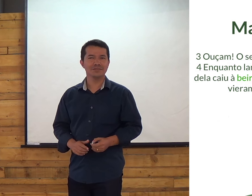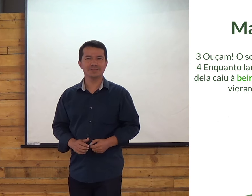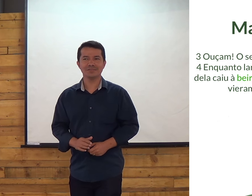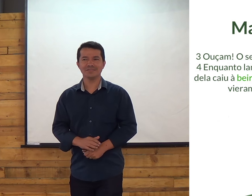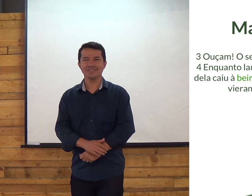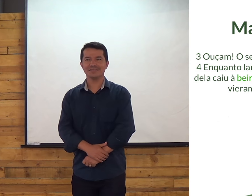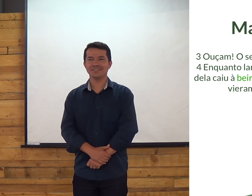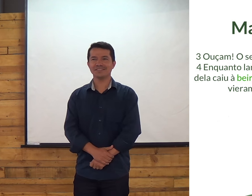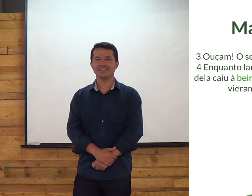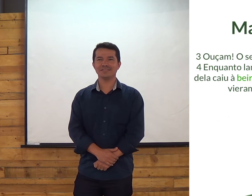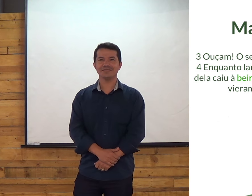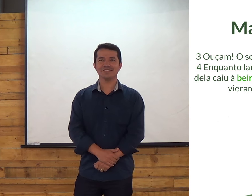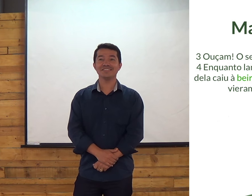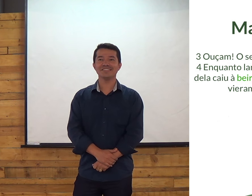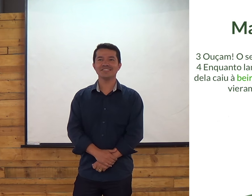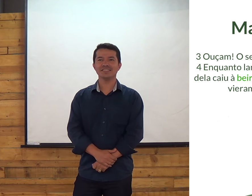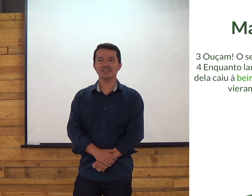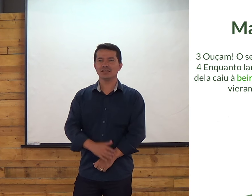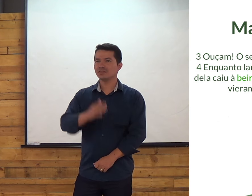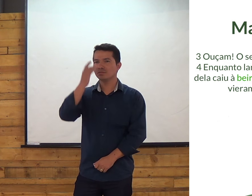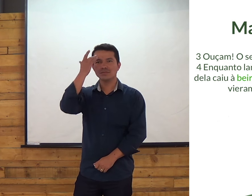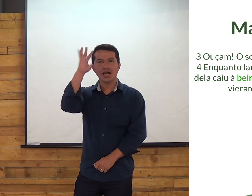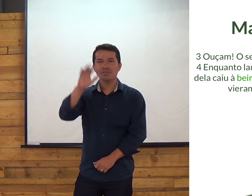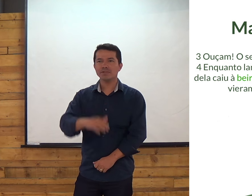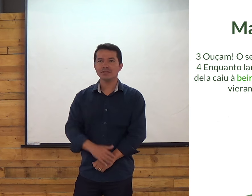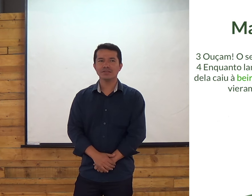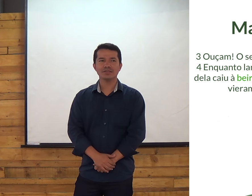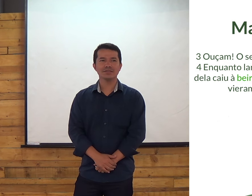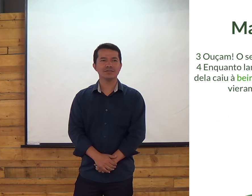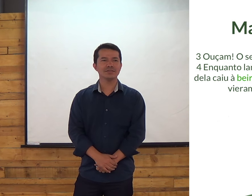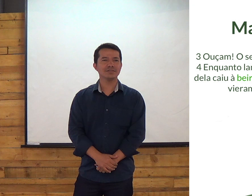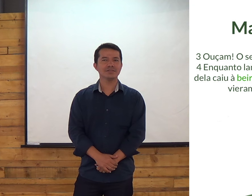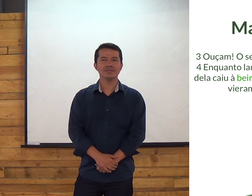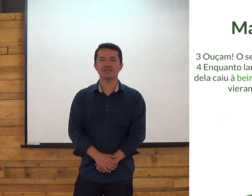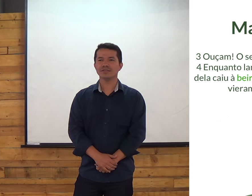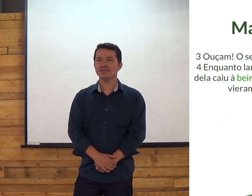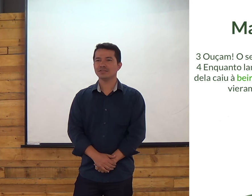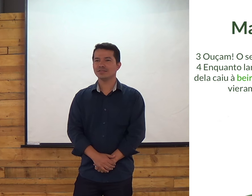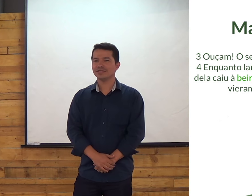Ouçam, ouçam. Que essa palavra? Não sabe o que significa essa palavra?